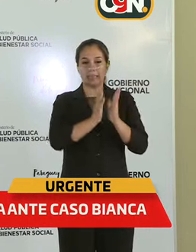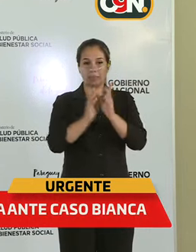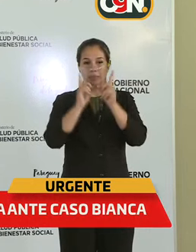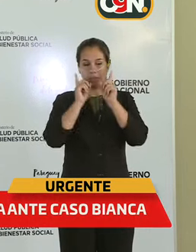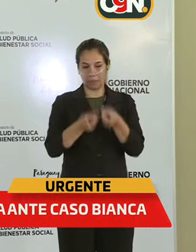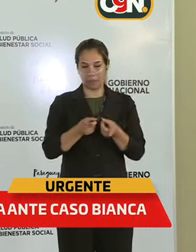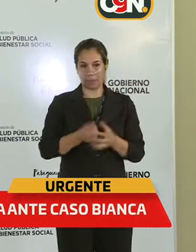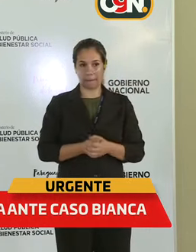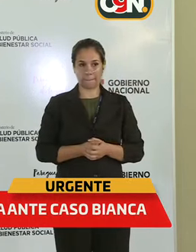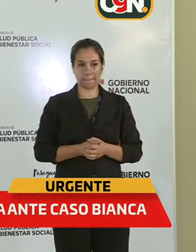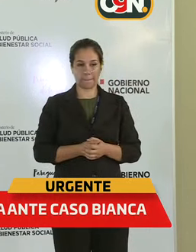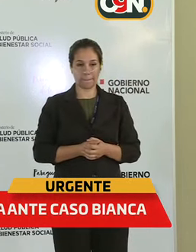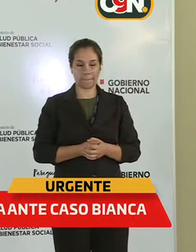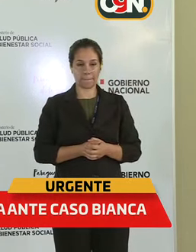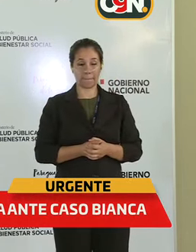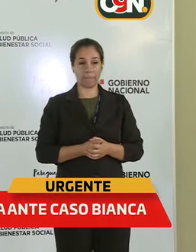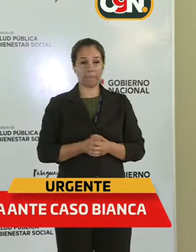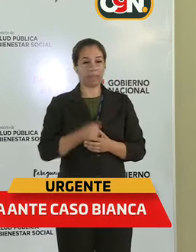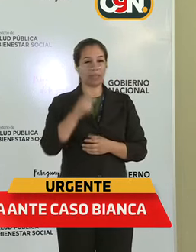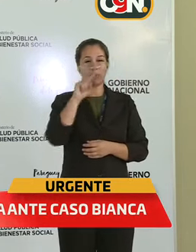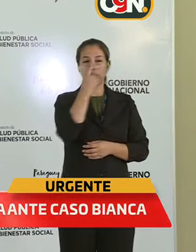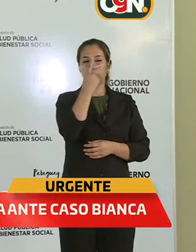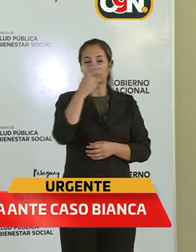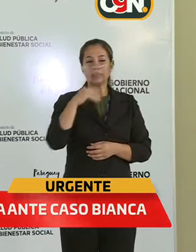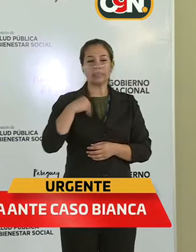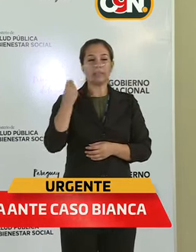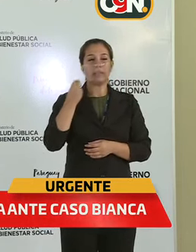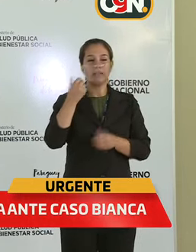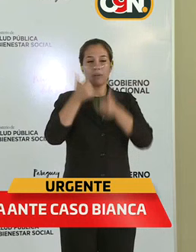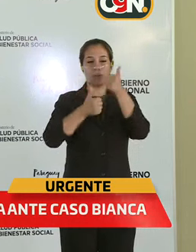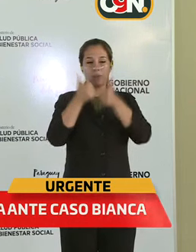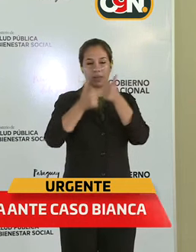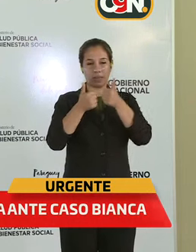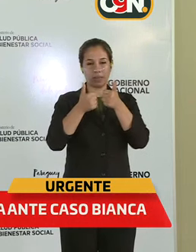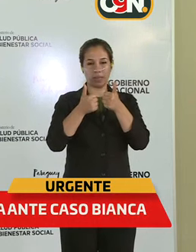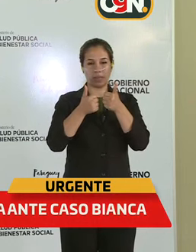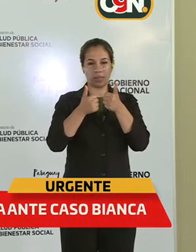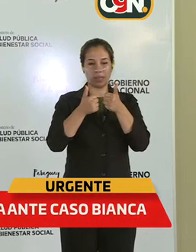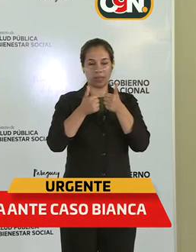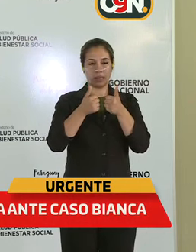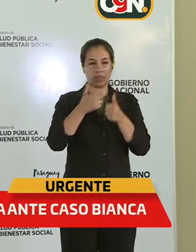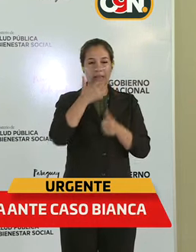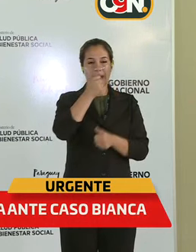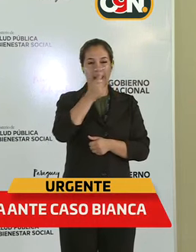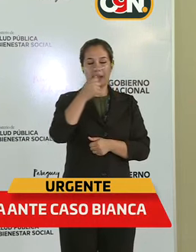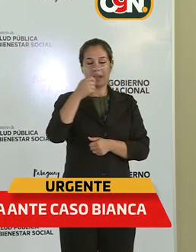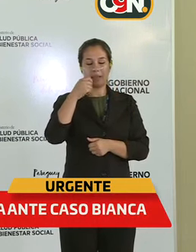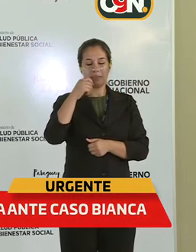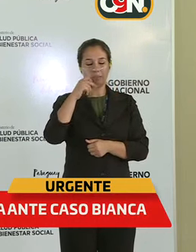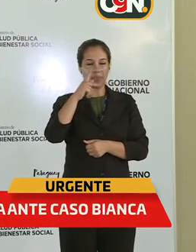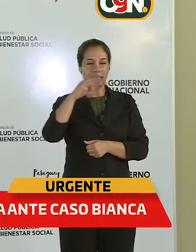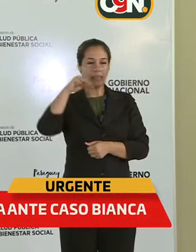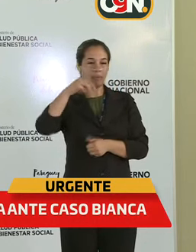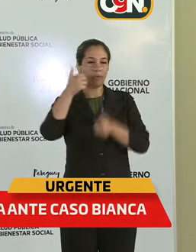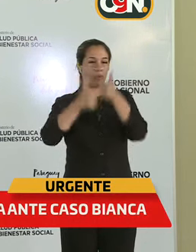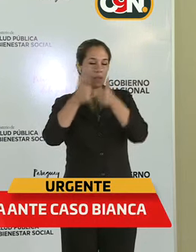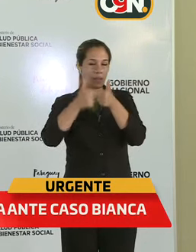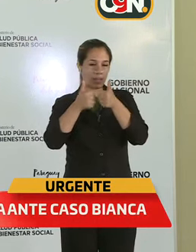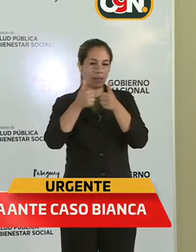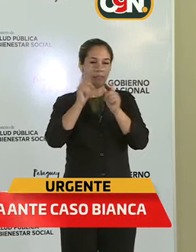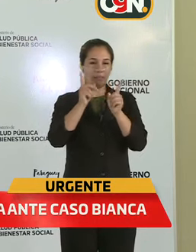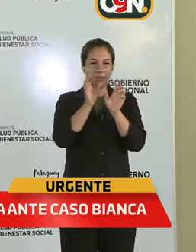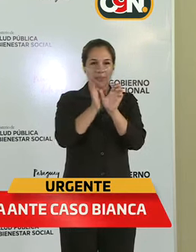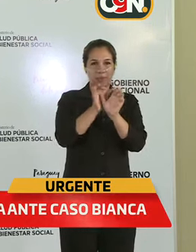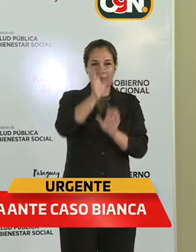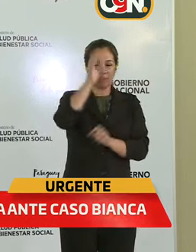muscular espinal. Una pequeña salvedad de la atrofia muscular espinal es que las lesiones que se producen, ¿verdad?,